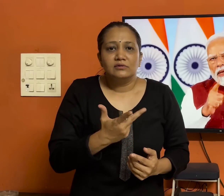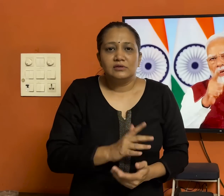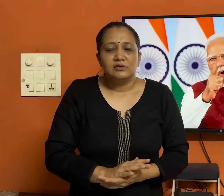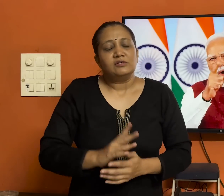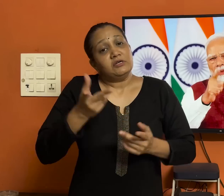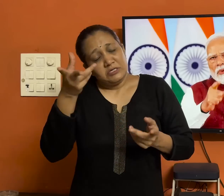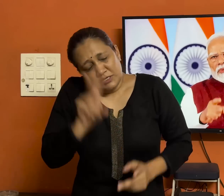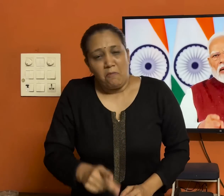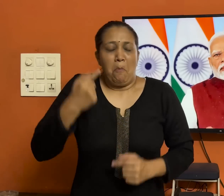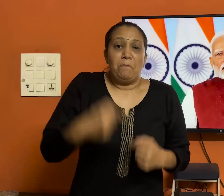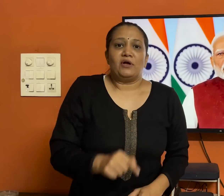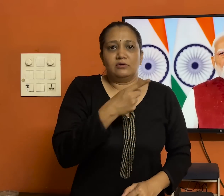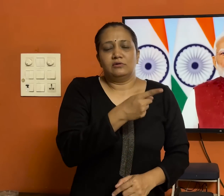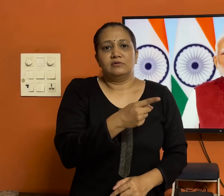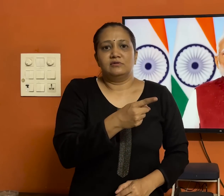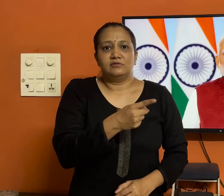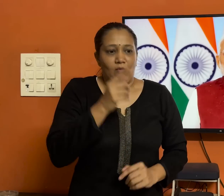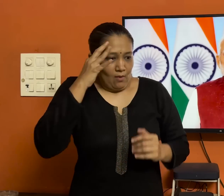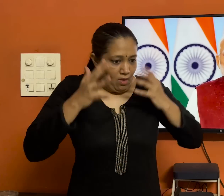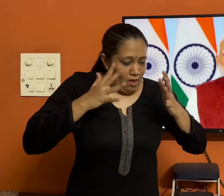उसने एक और दुस्साहस किया।